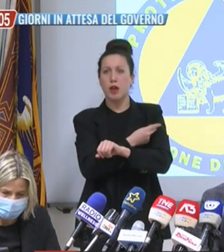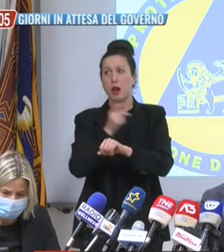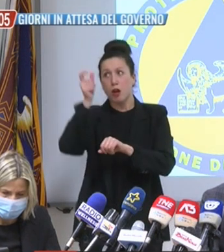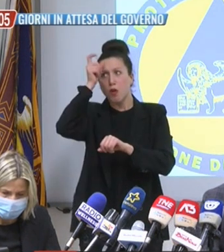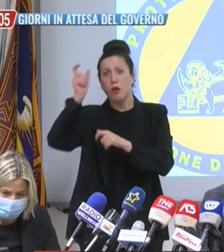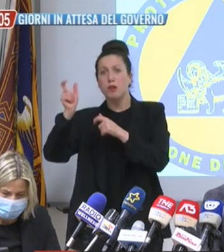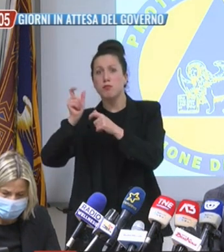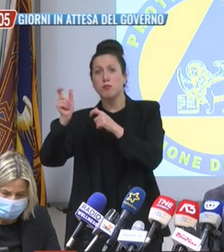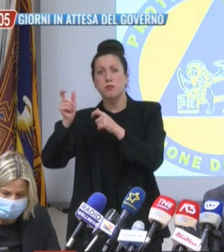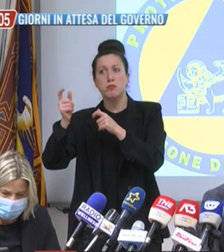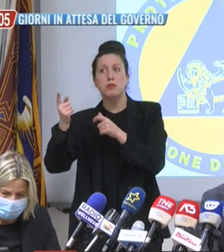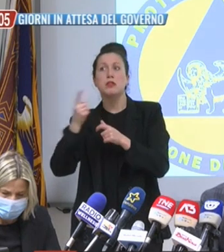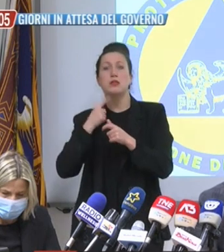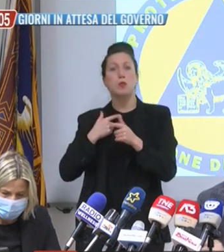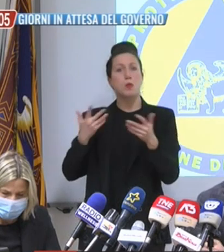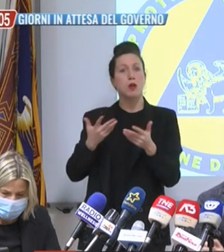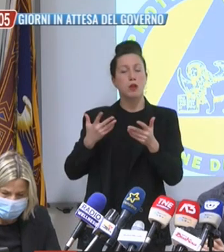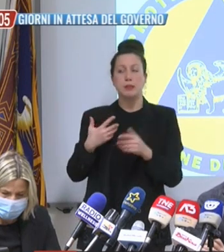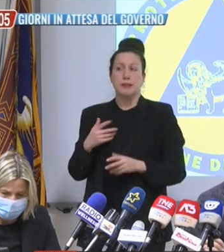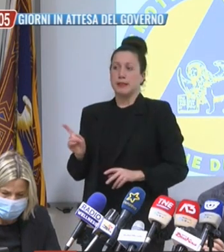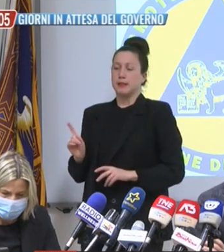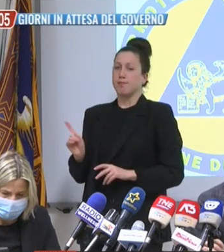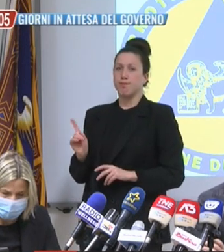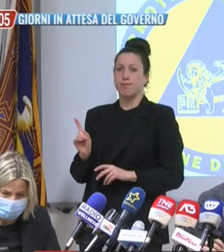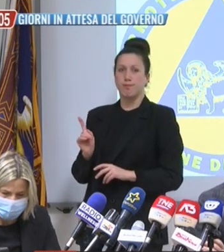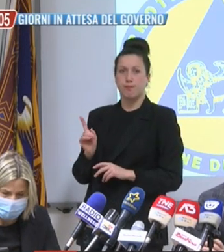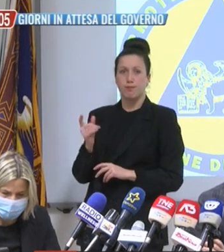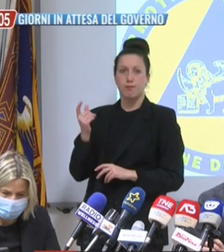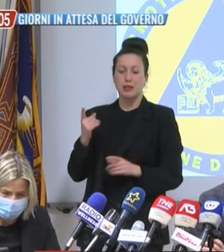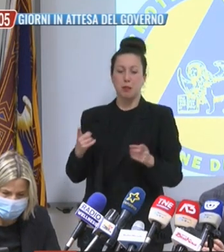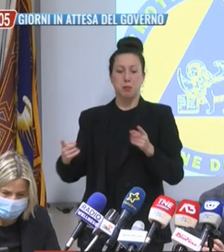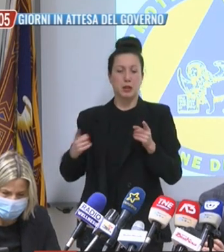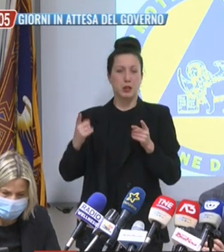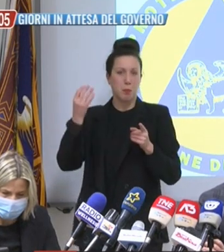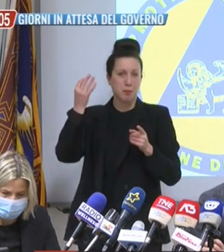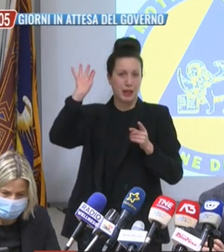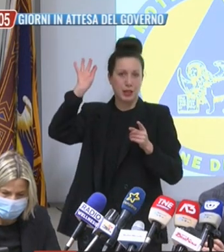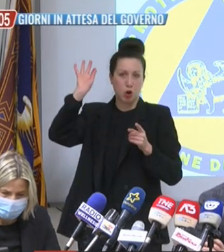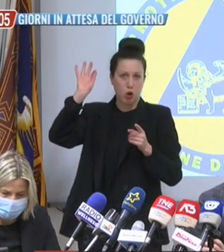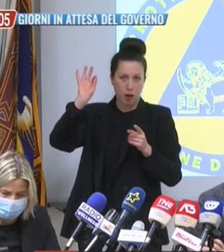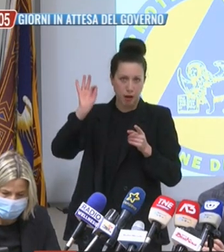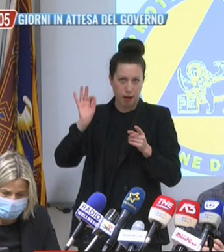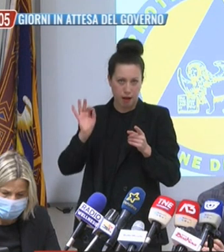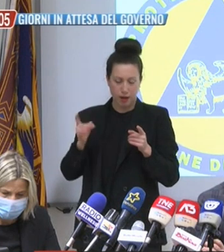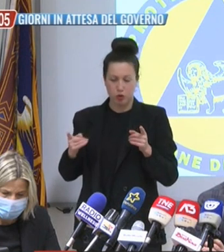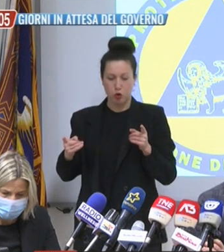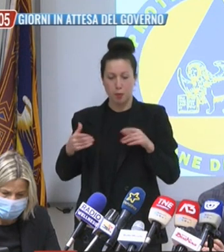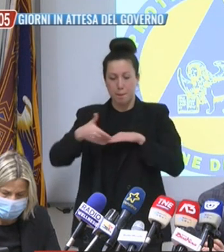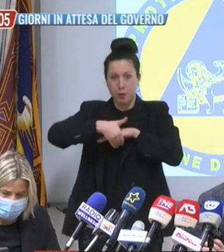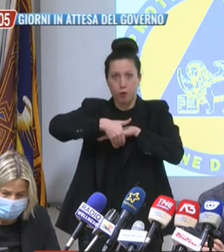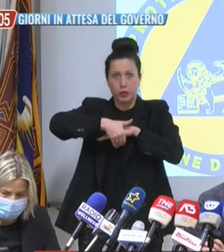No, considerate il periodo particolare, no, del rapporto, perché c'è un periodo che siamo in un limbo, di fatto